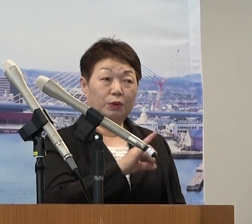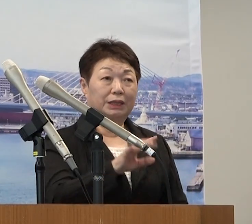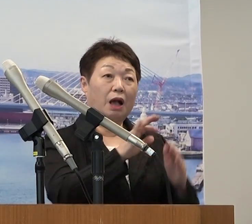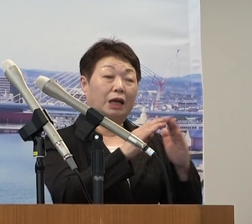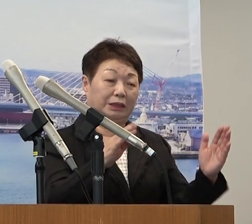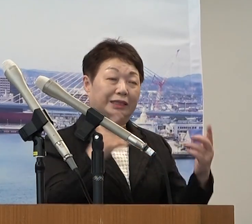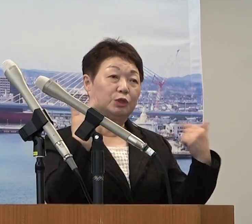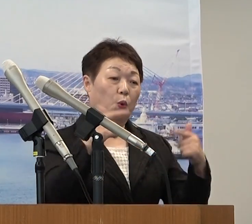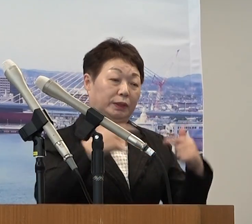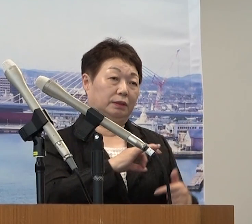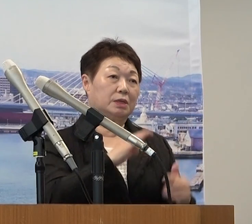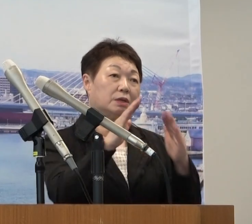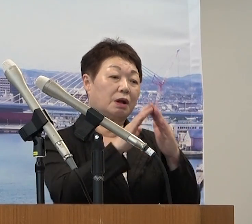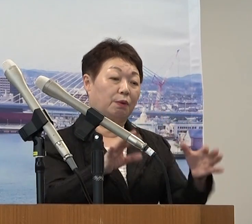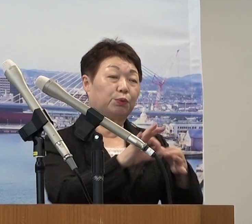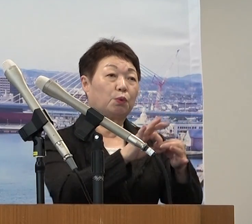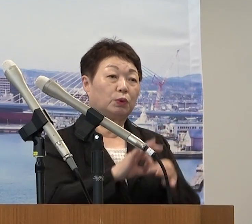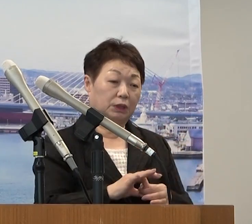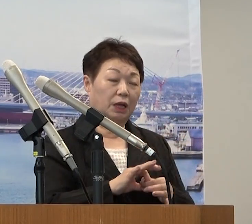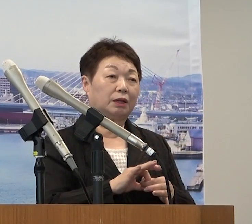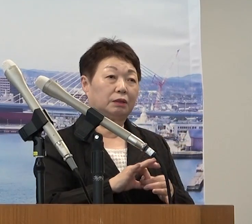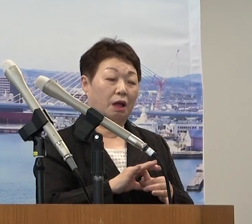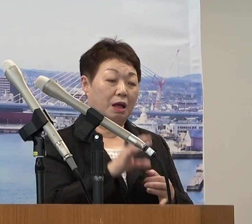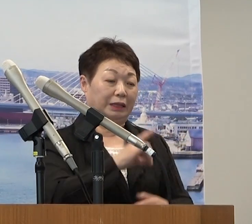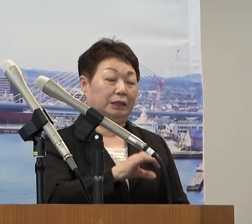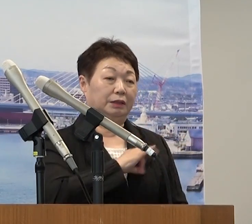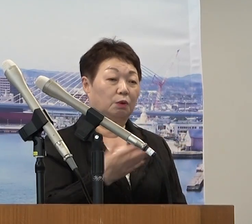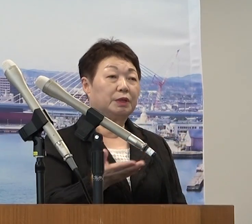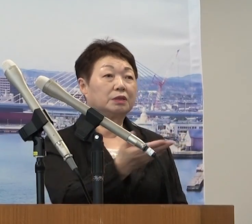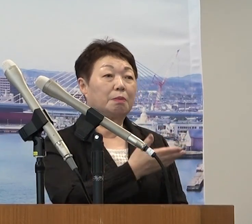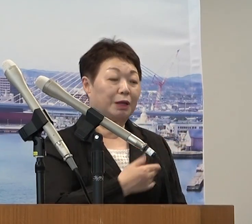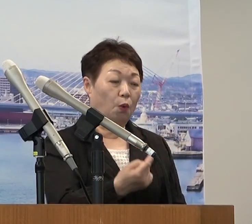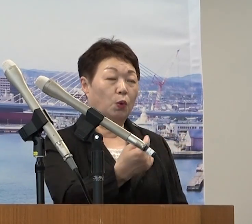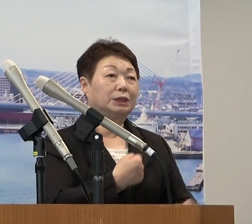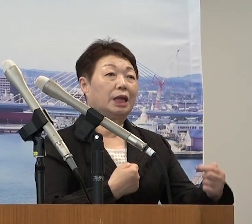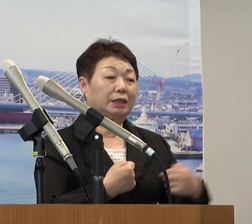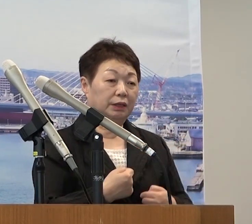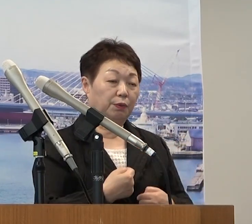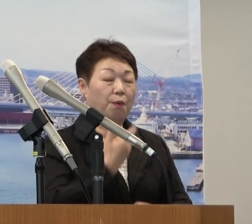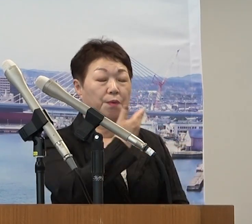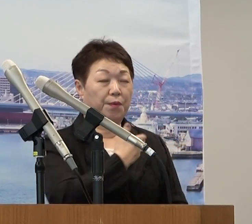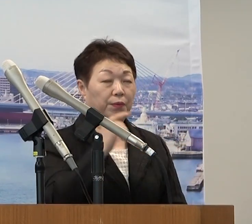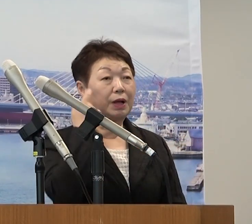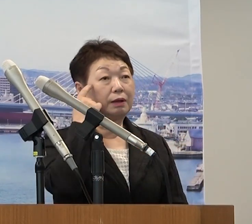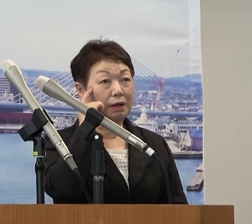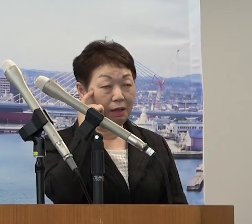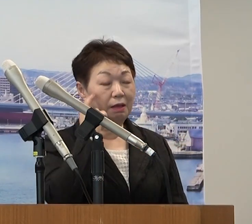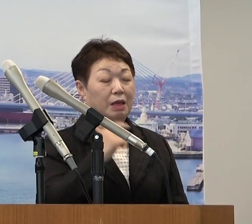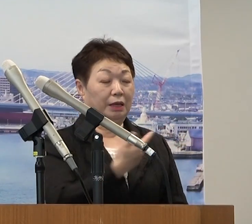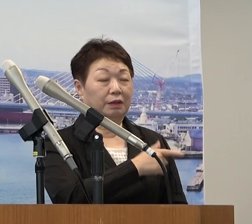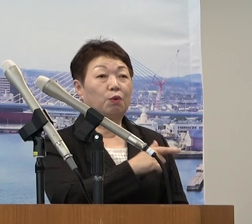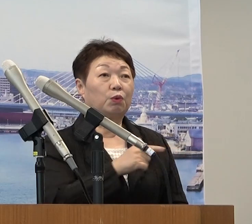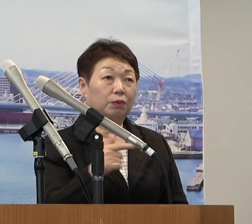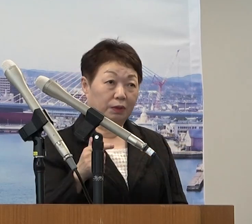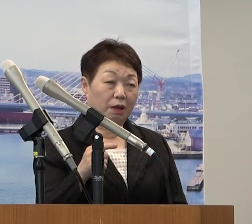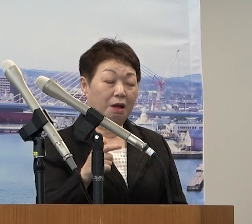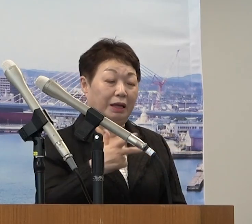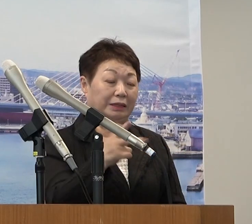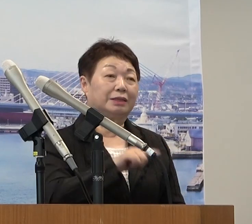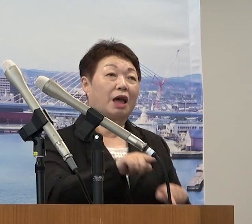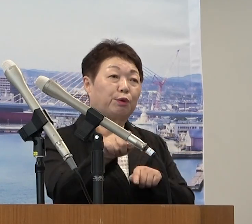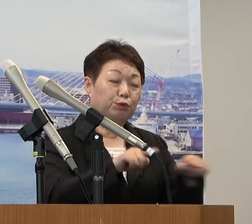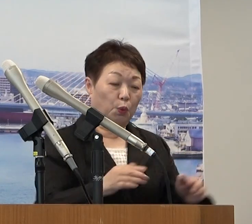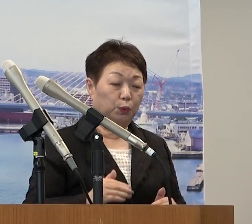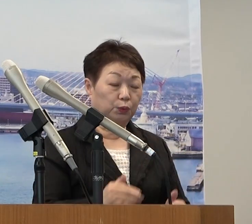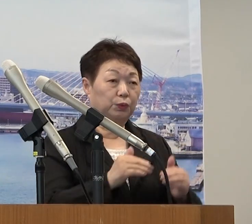常任委員会等を通していただきました議員の皆様からのご指摘を大切にしながら、さまざまな施策の